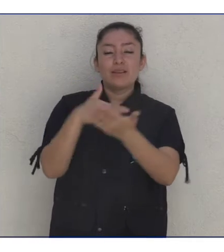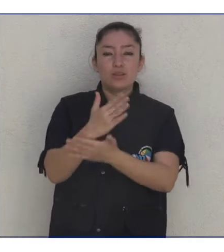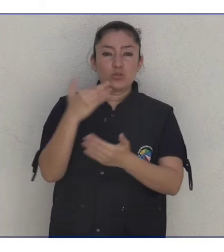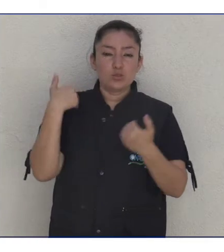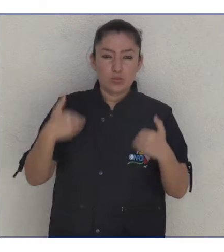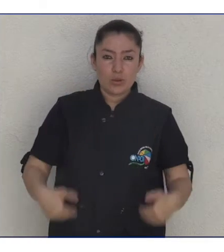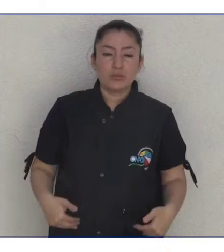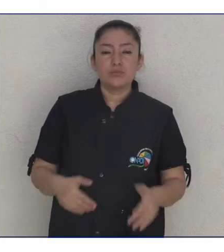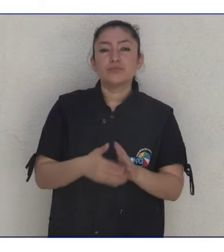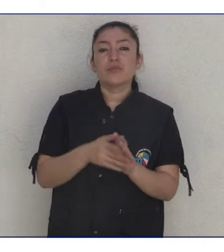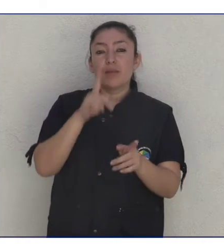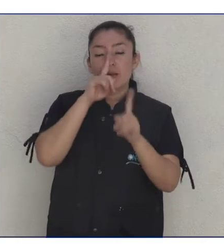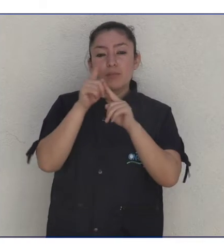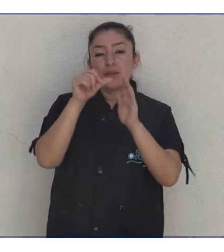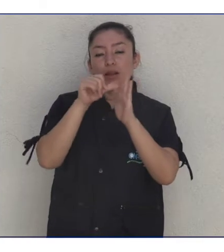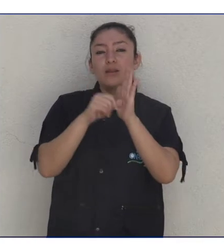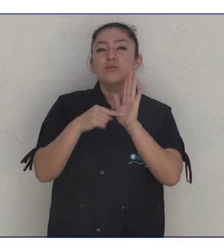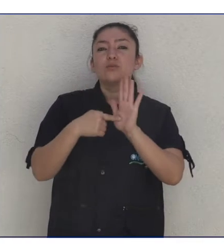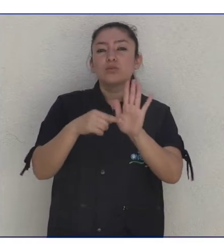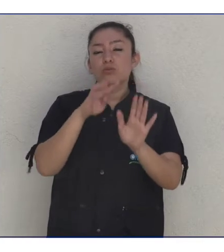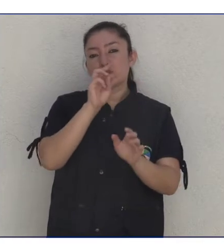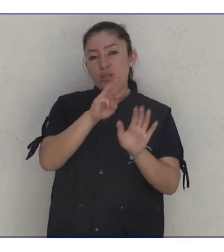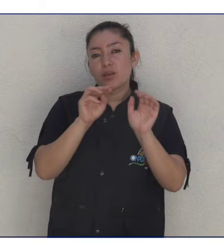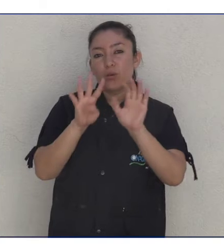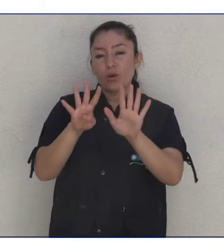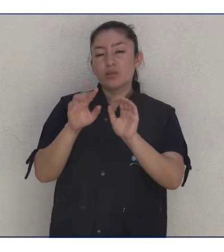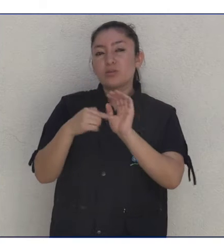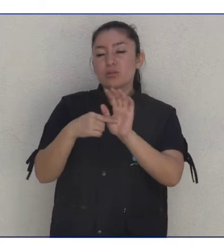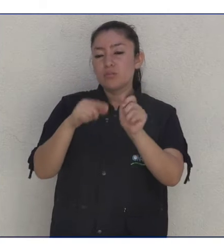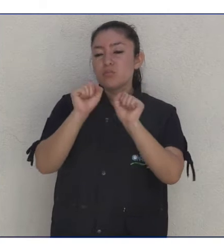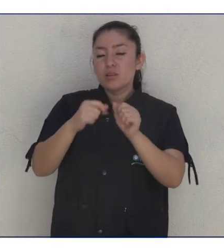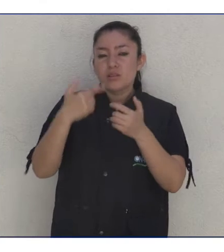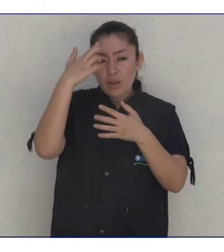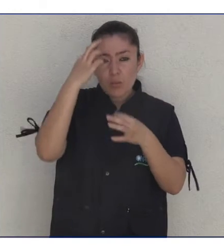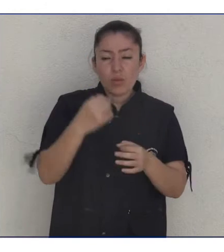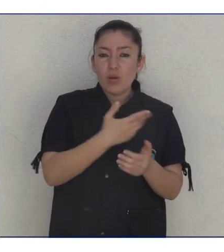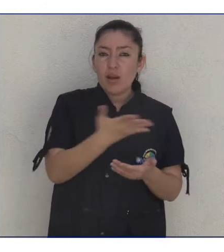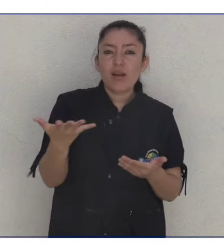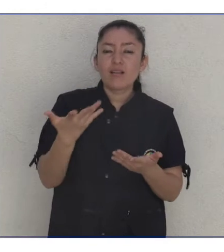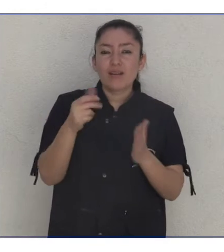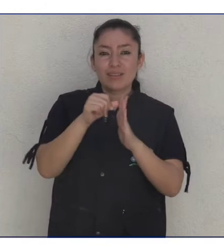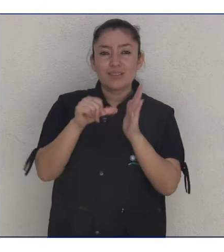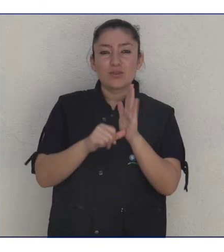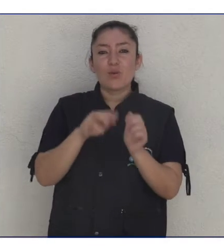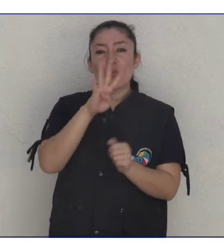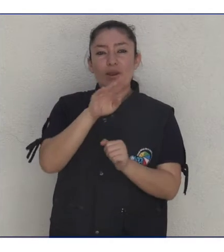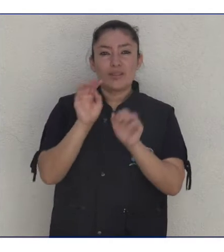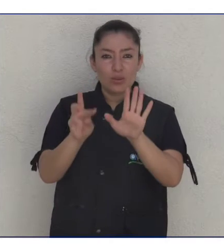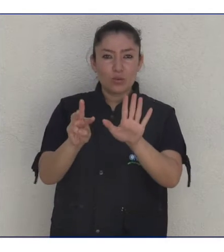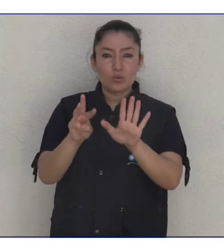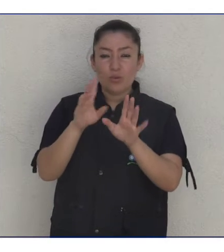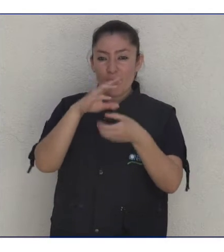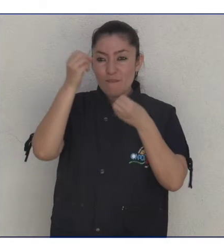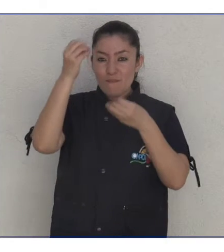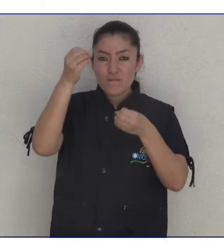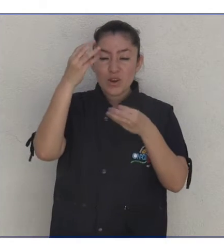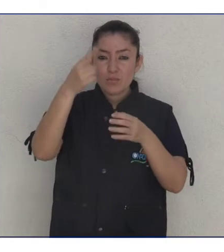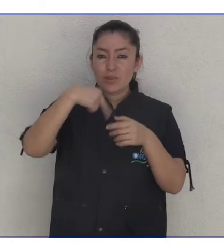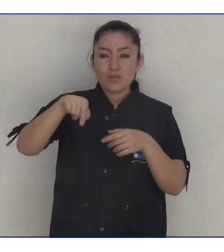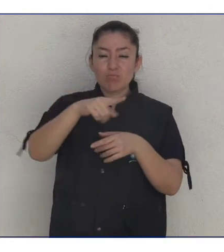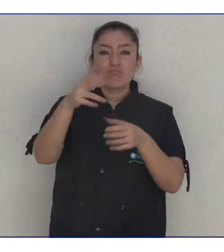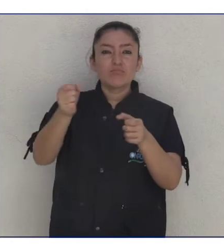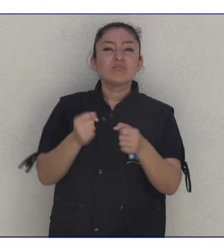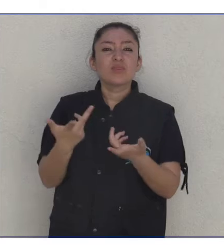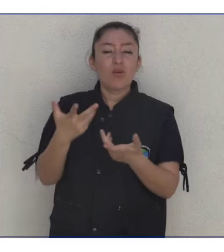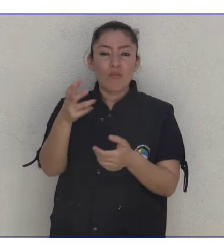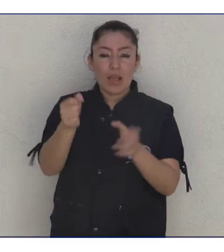número 5486 del Congreso de la República. Artículo 48. Informe de los sujetos obligados.